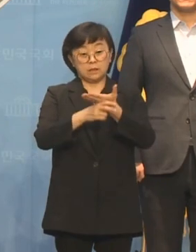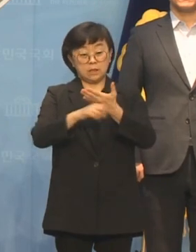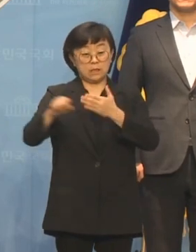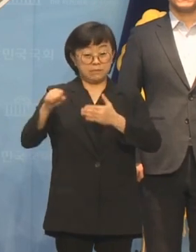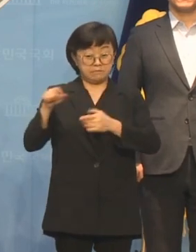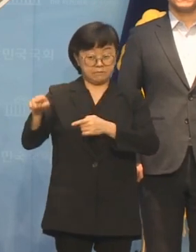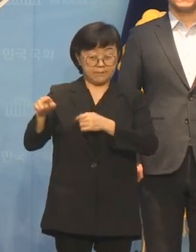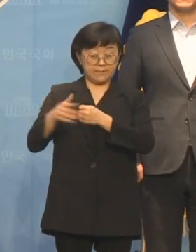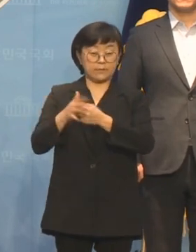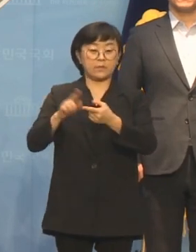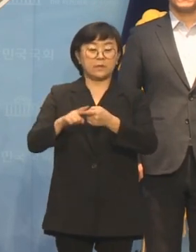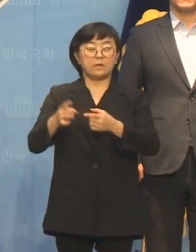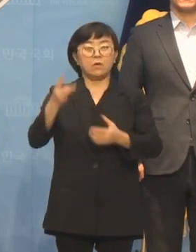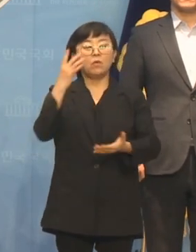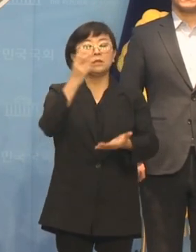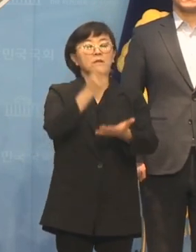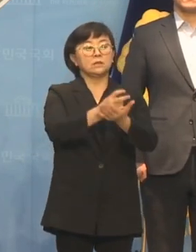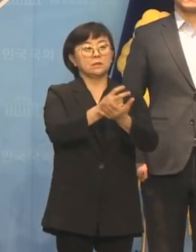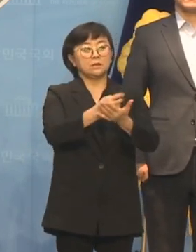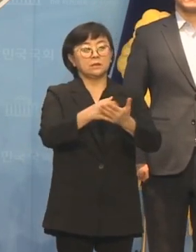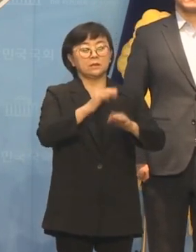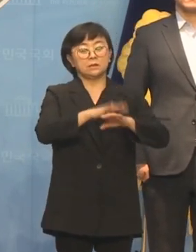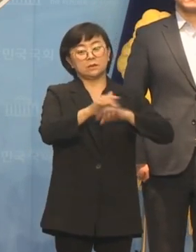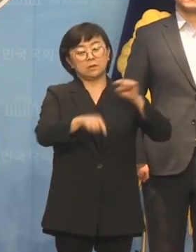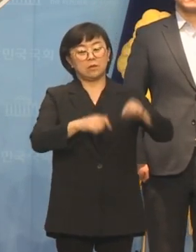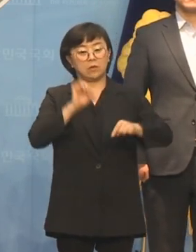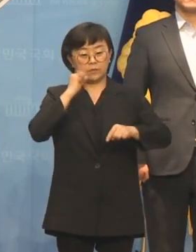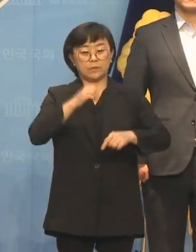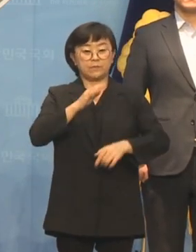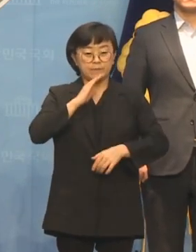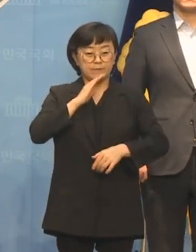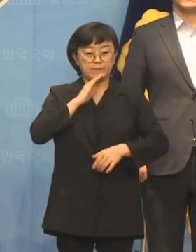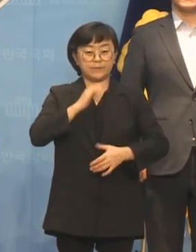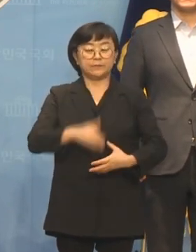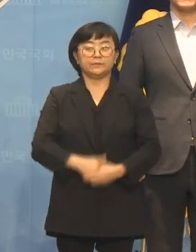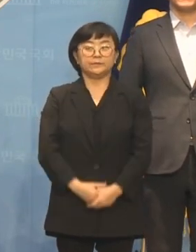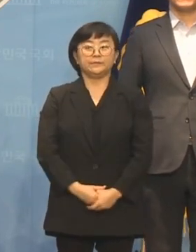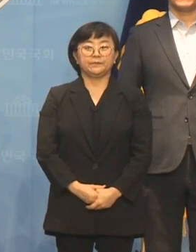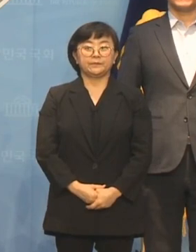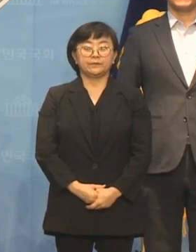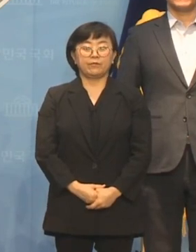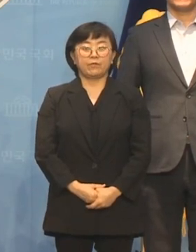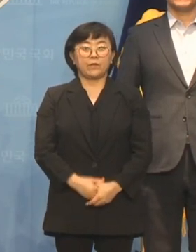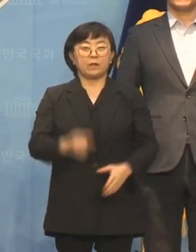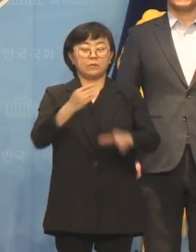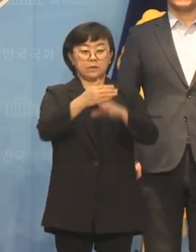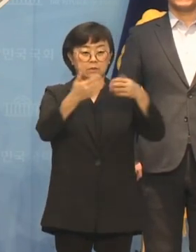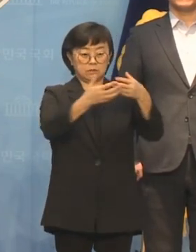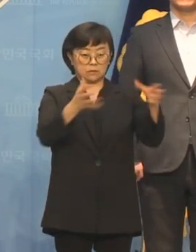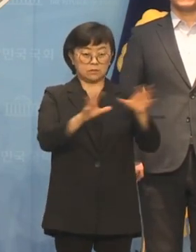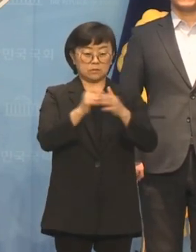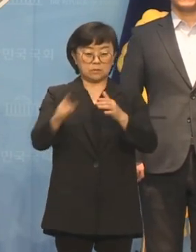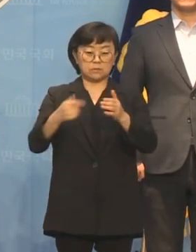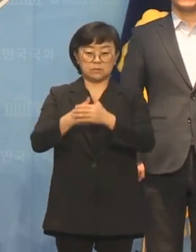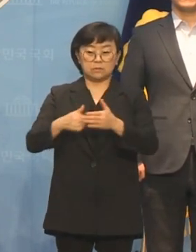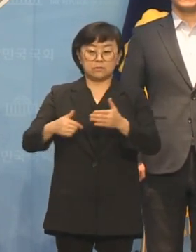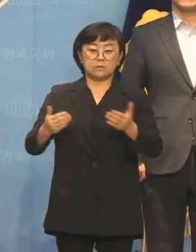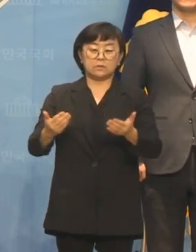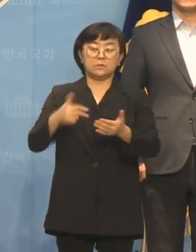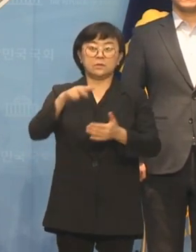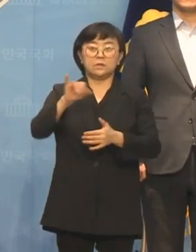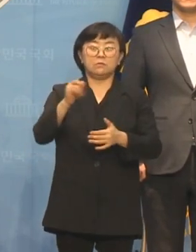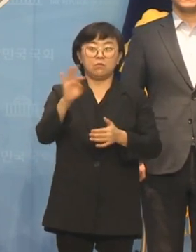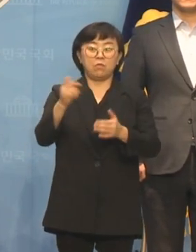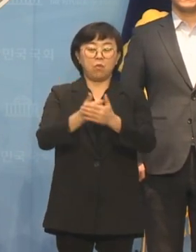앞에 원칙을 지키기는 어렵다는 점 잘 알고 있습니다. 이는 민주당을 비롯한 제진보 정당